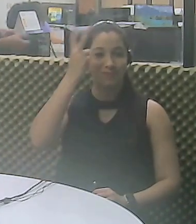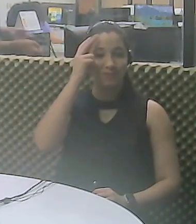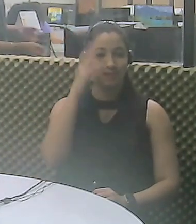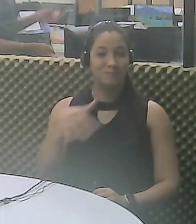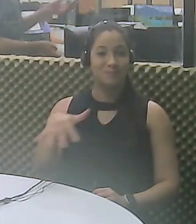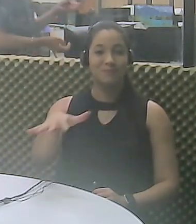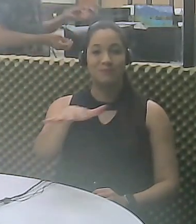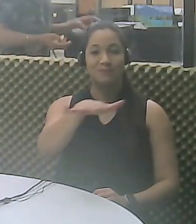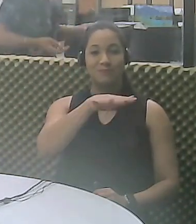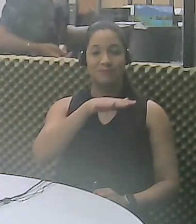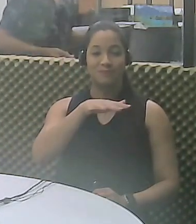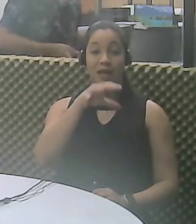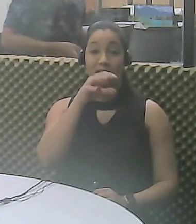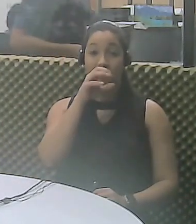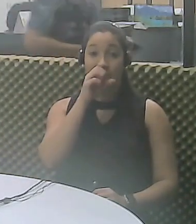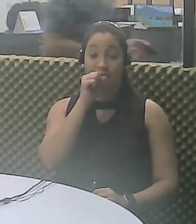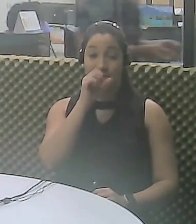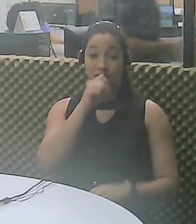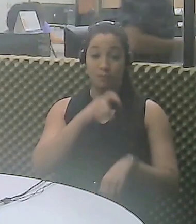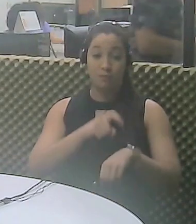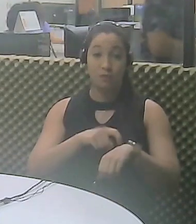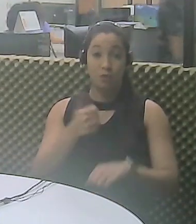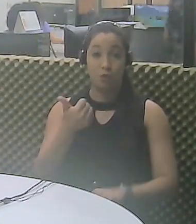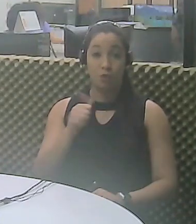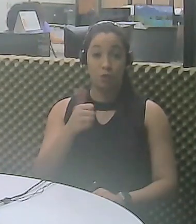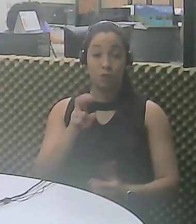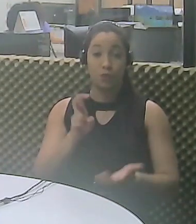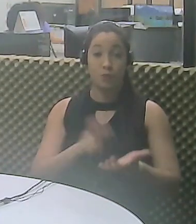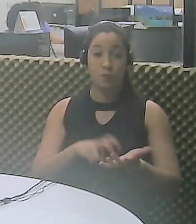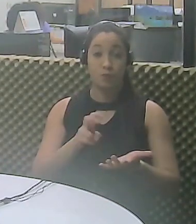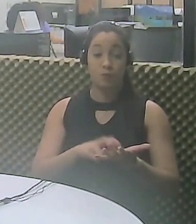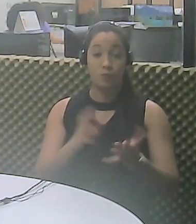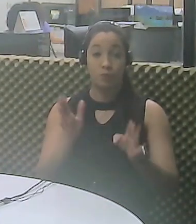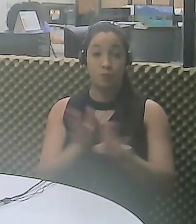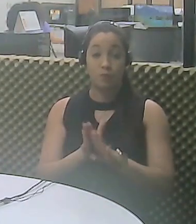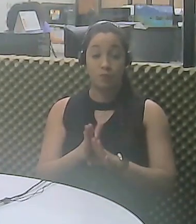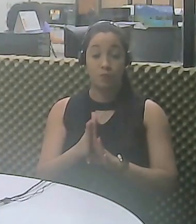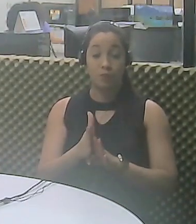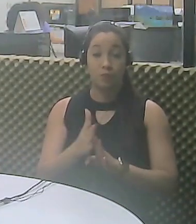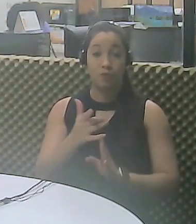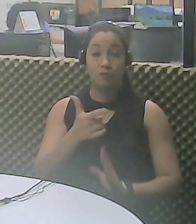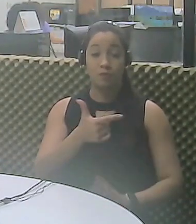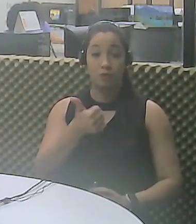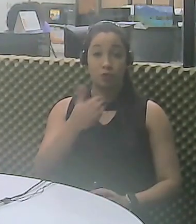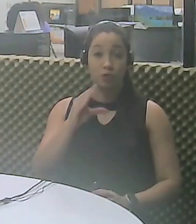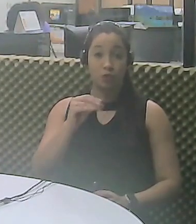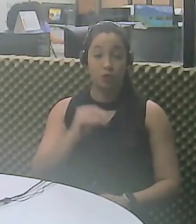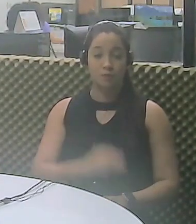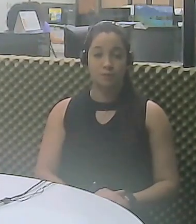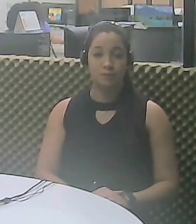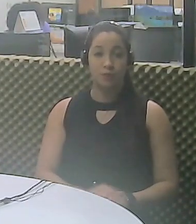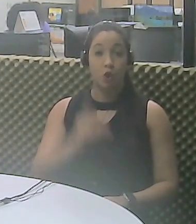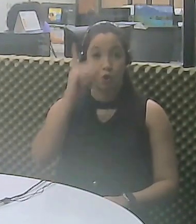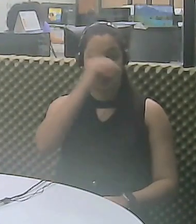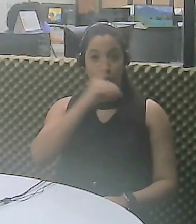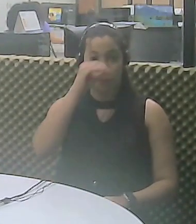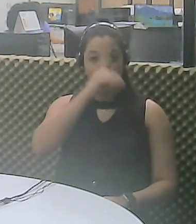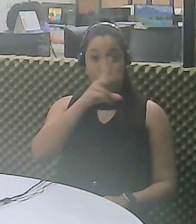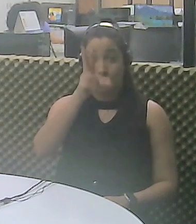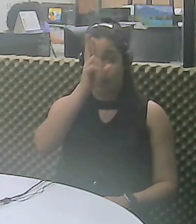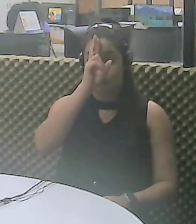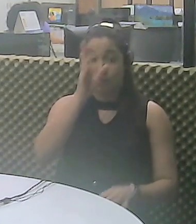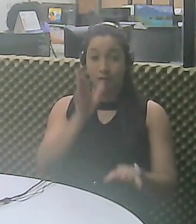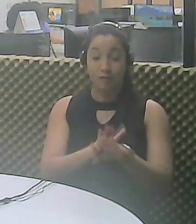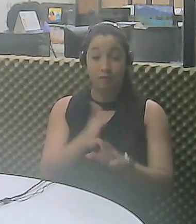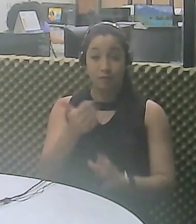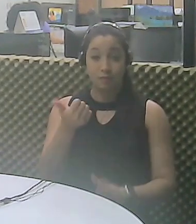local. Neste sábado, o evento vai das 11 da manhã às 9 da noite e no domingo a programação correrá do meio-dia às 6